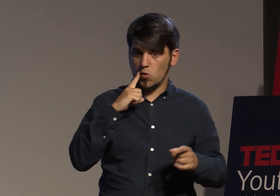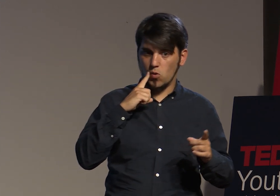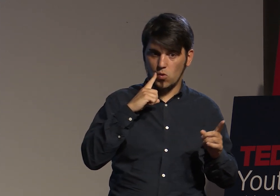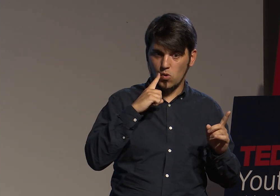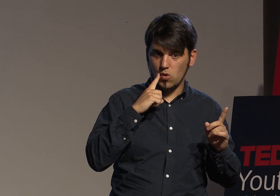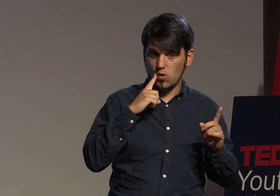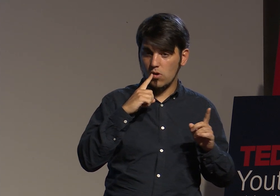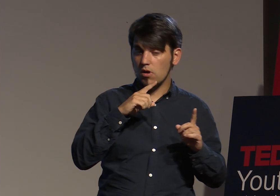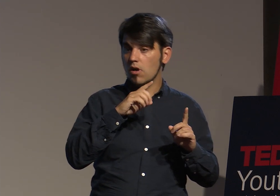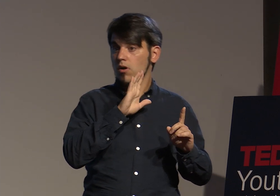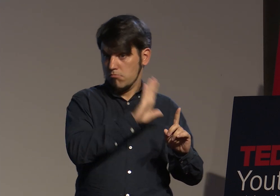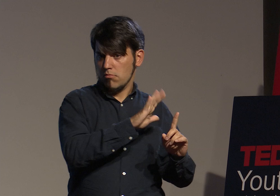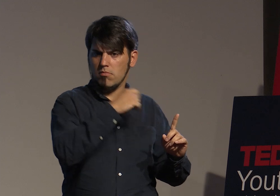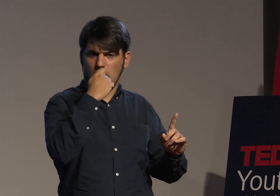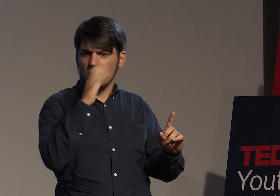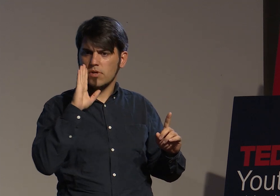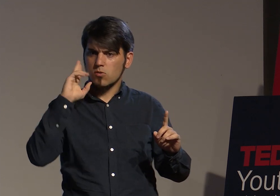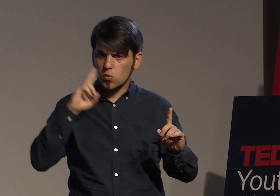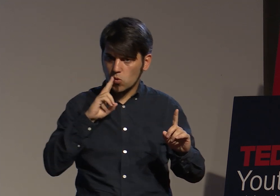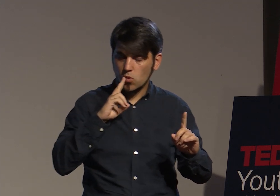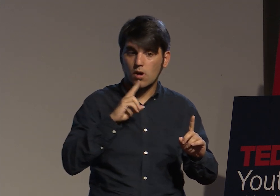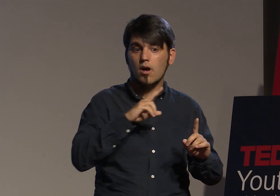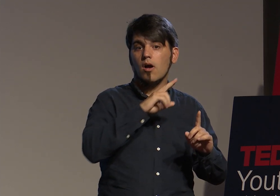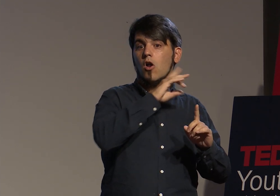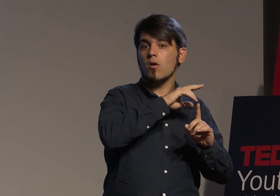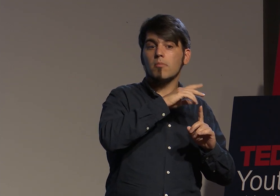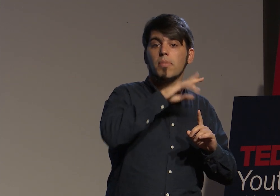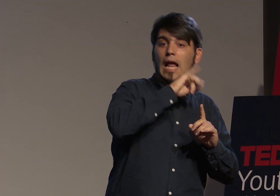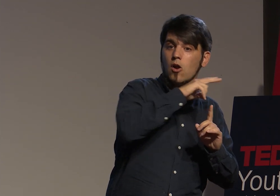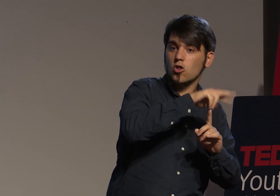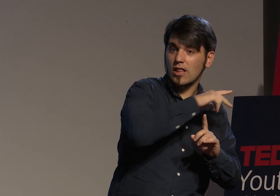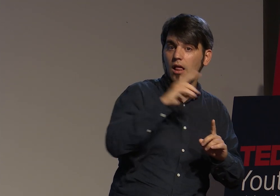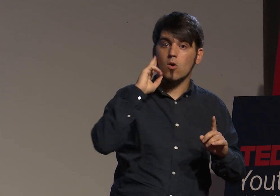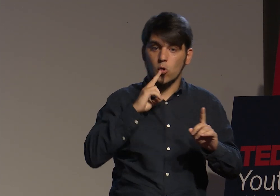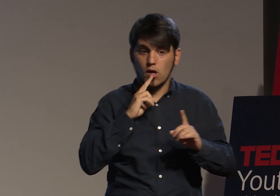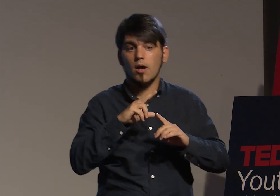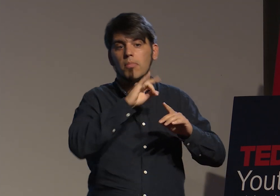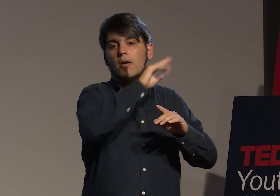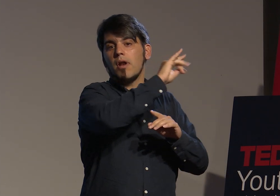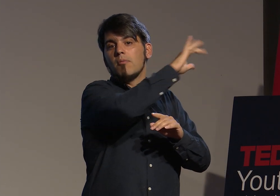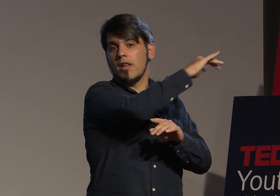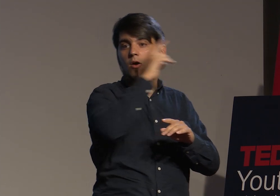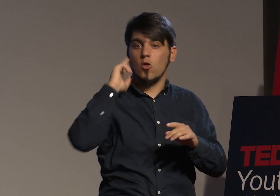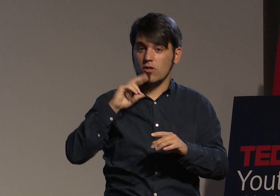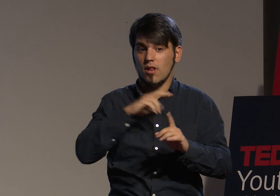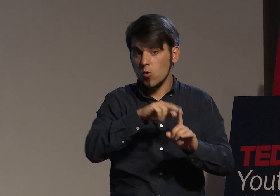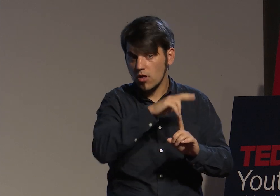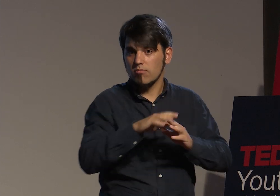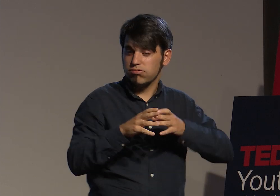Той е глух човек, който е петто поколение глухи, където в цялото семейство има наследствена глухота. Даже до